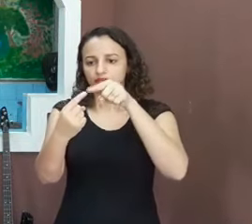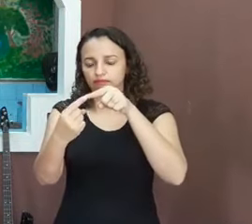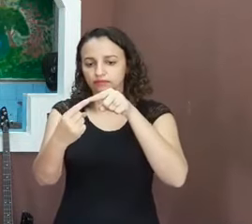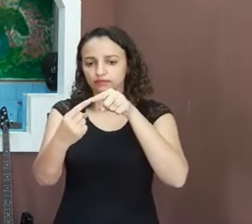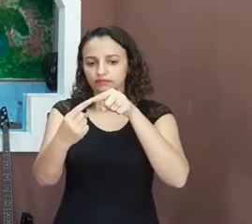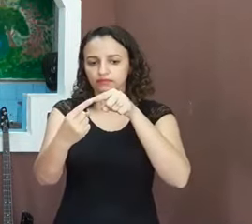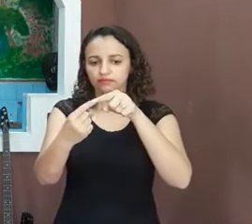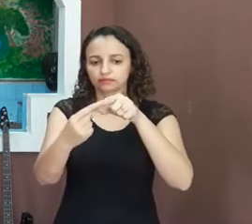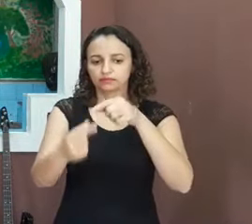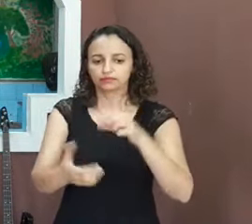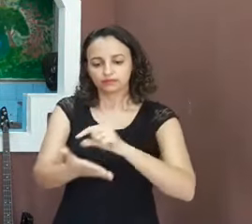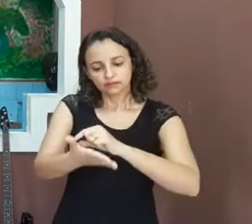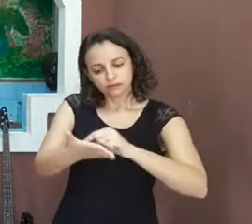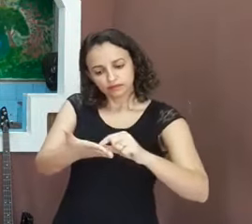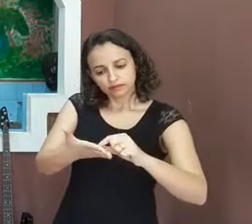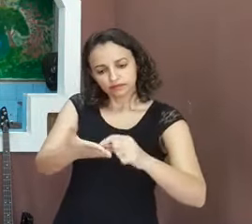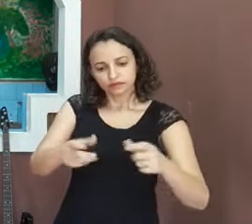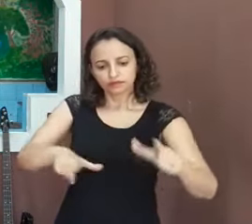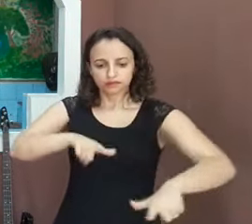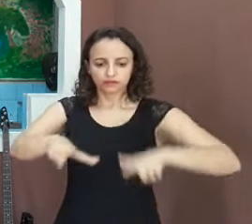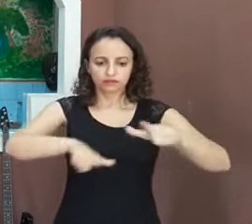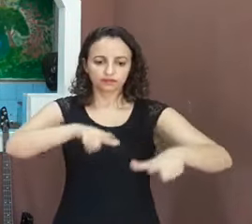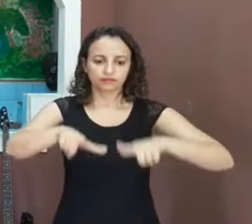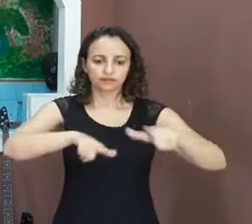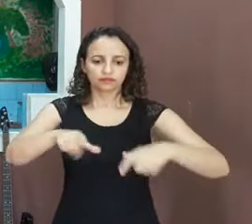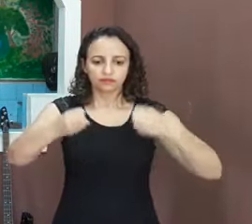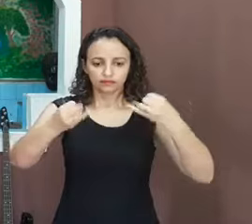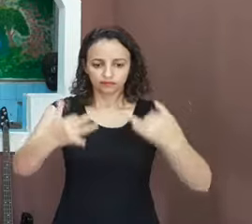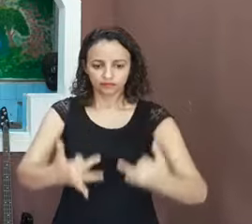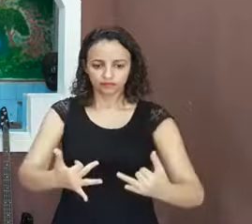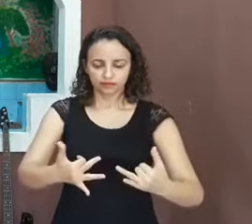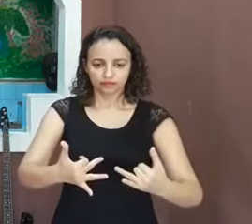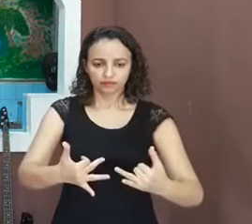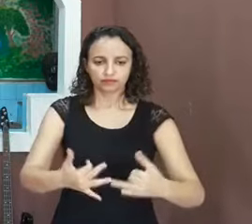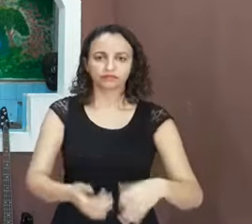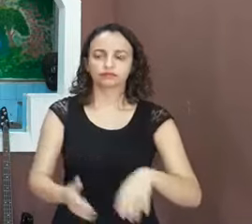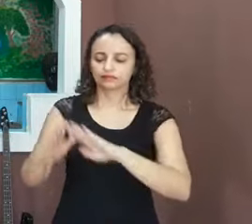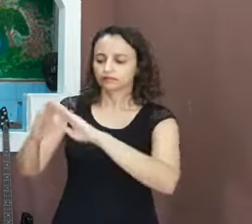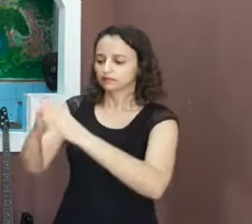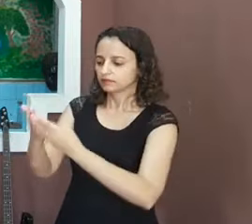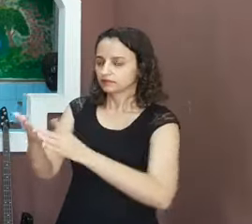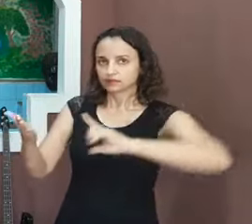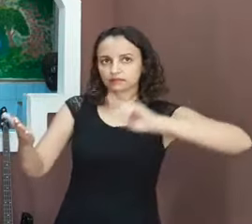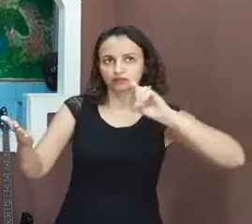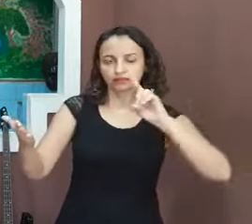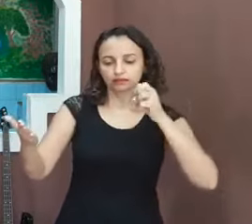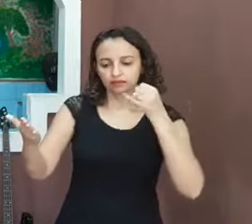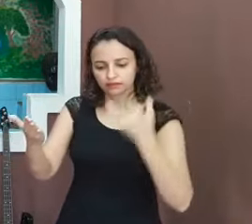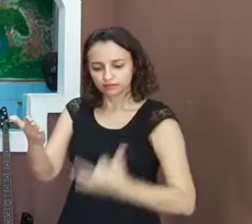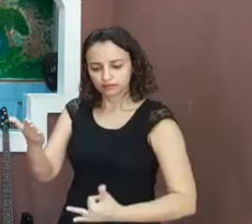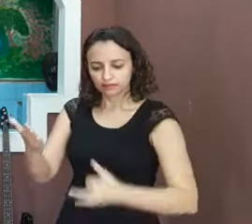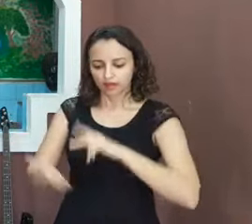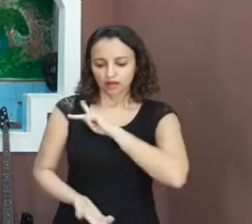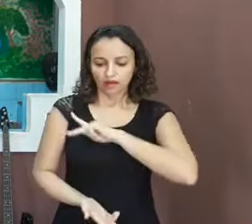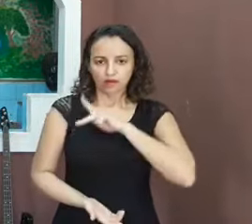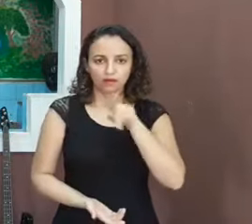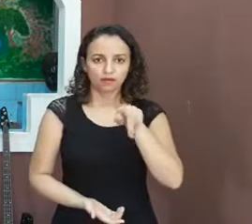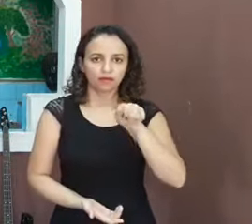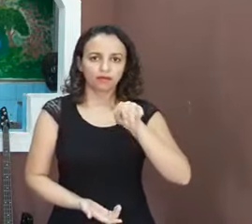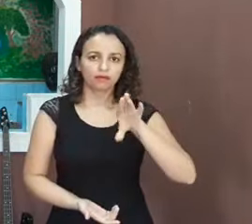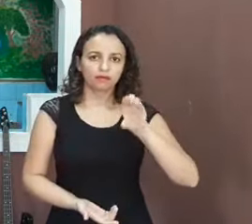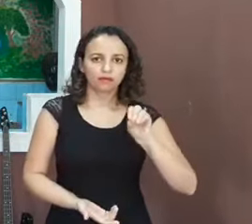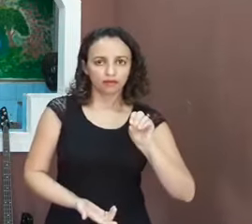do trabalho. E em 1 Tessalonicenses capítulo 4, de 9 a 12, Paulo usa 3 argumentos